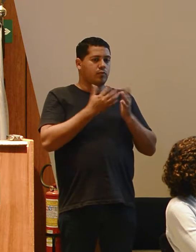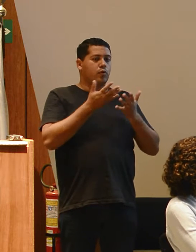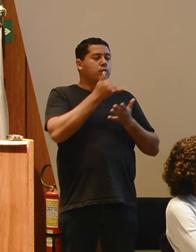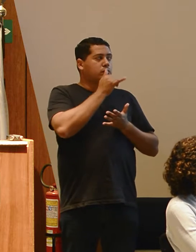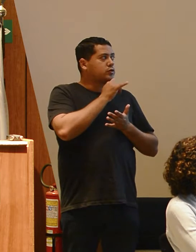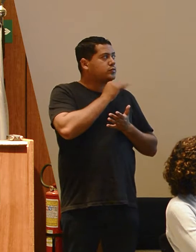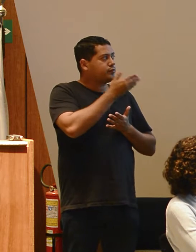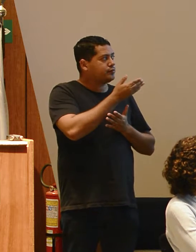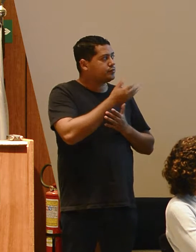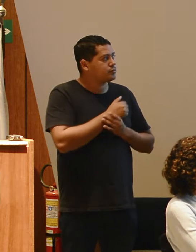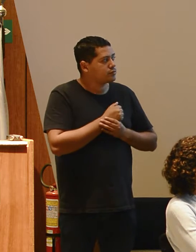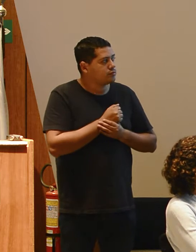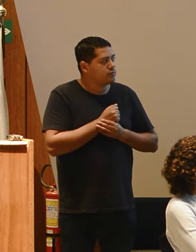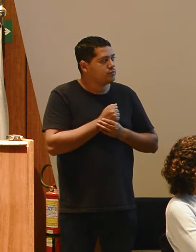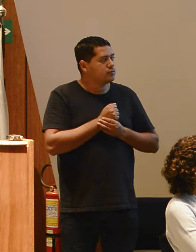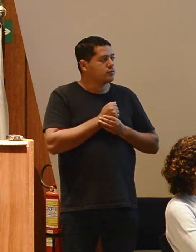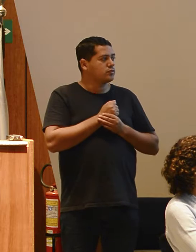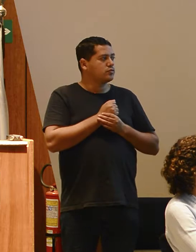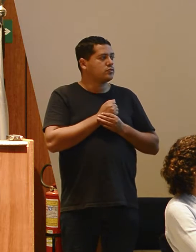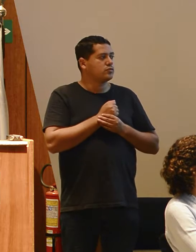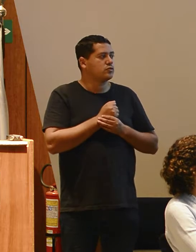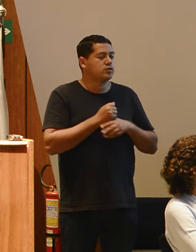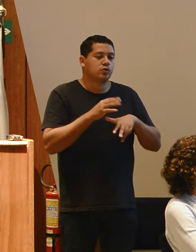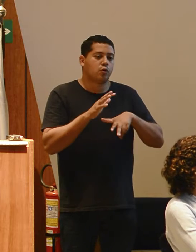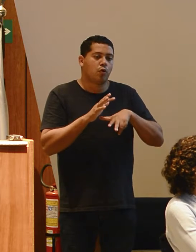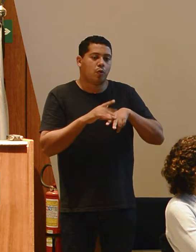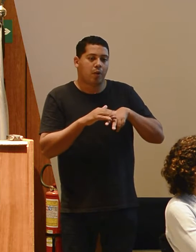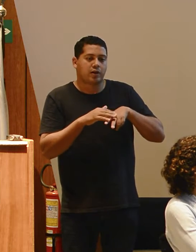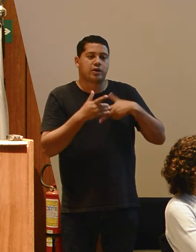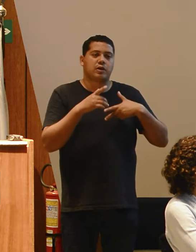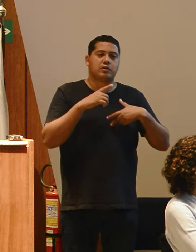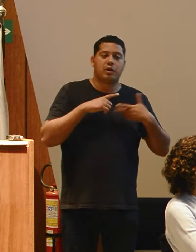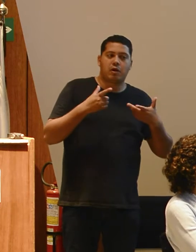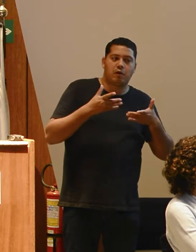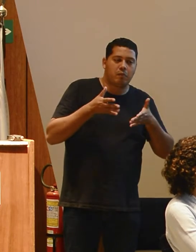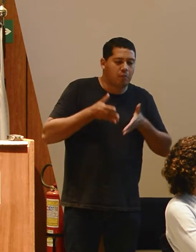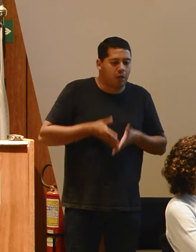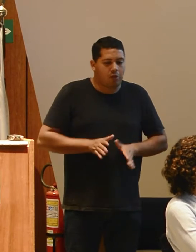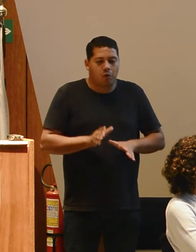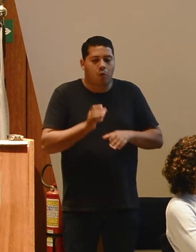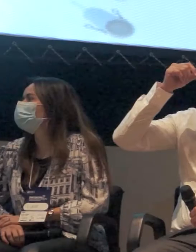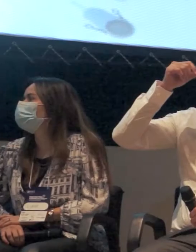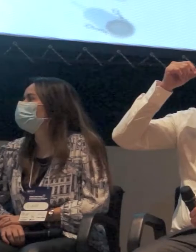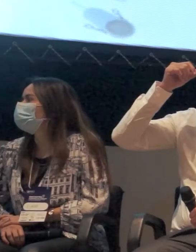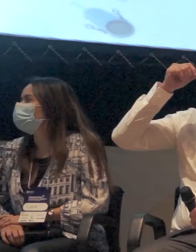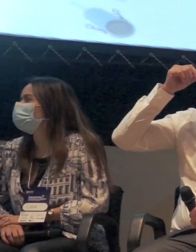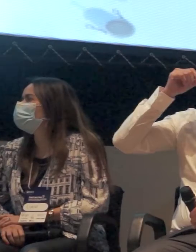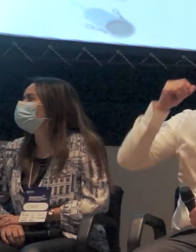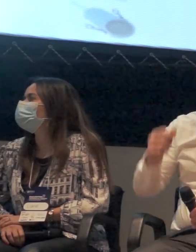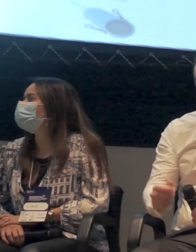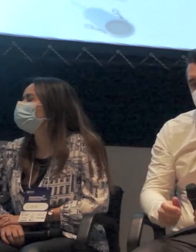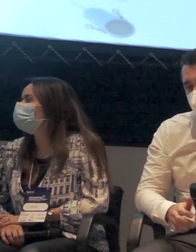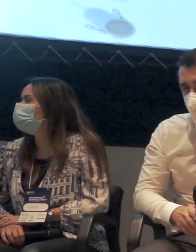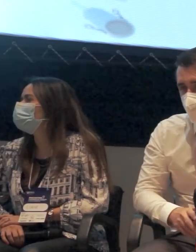paciente tem alguma malformação, nasceu com algum ossinho que não tem a forma correta, algum tipo